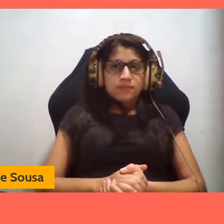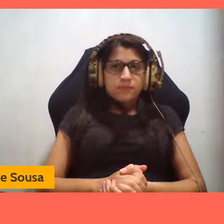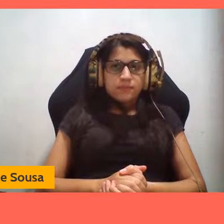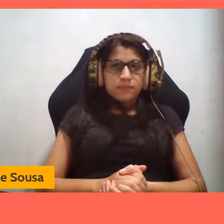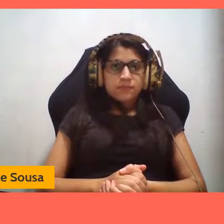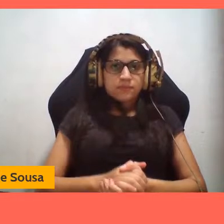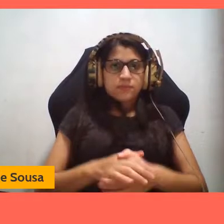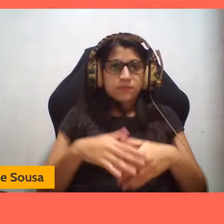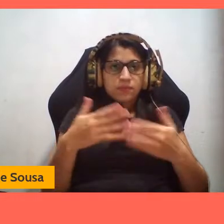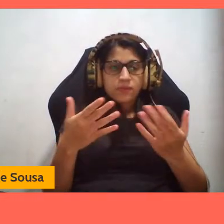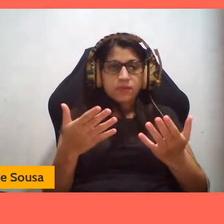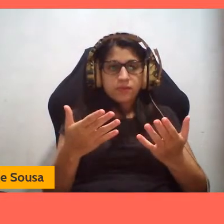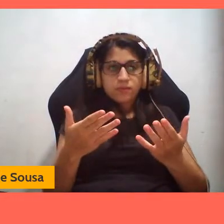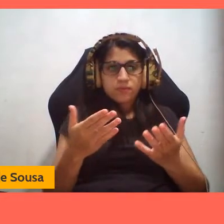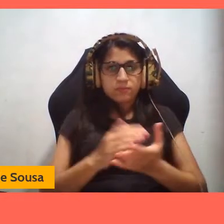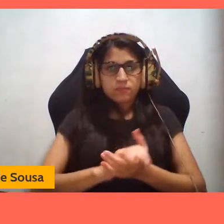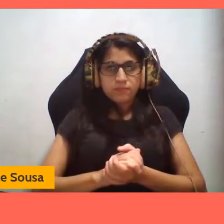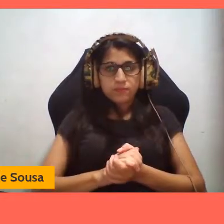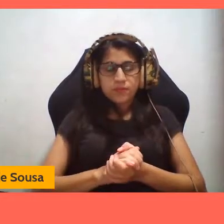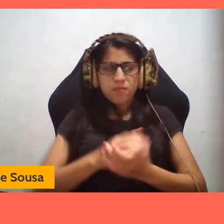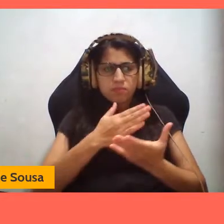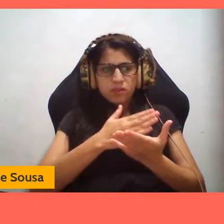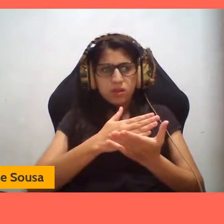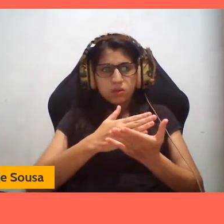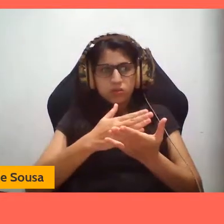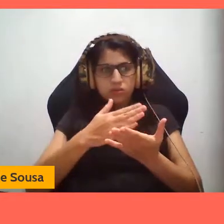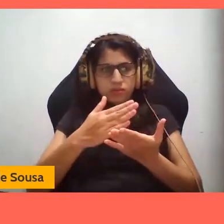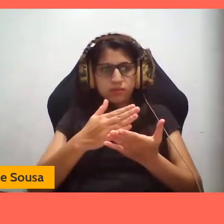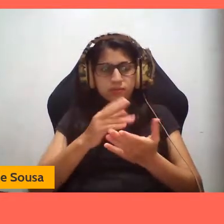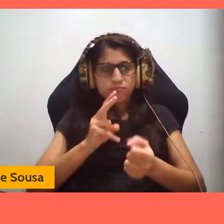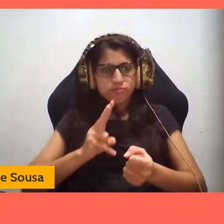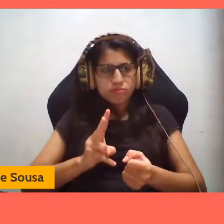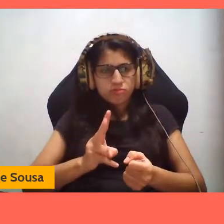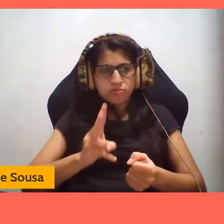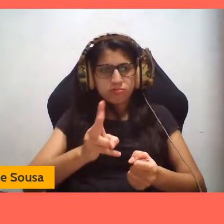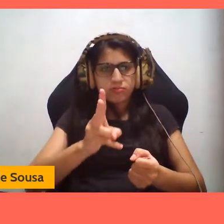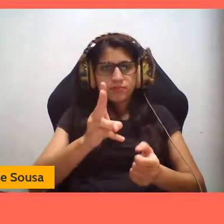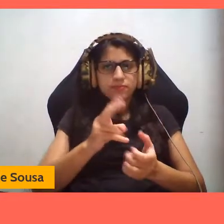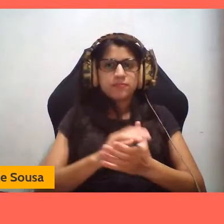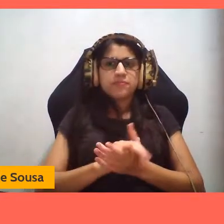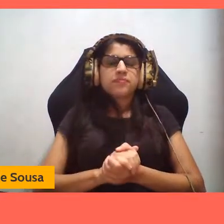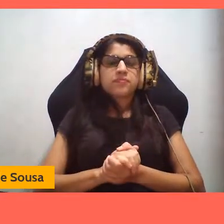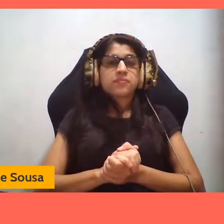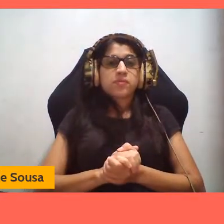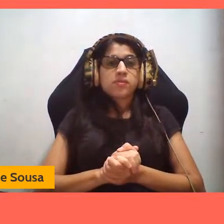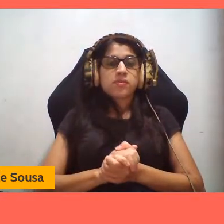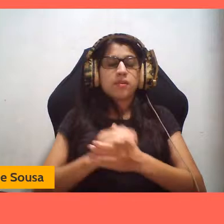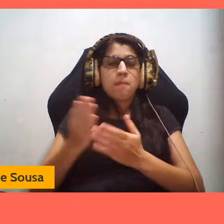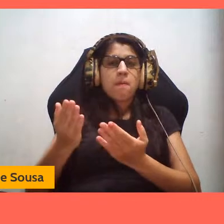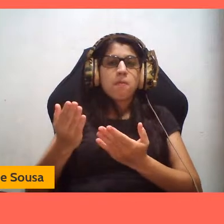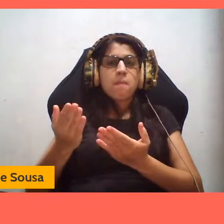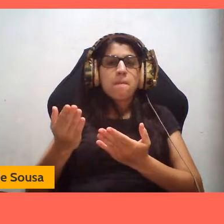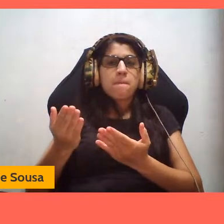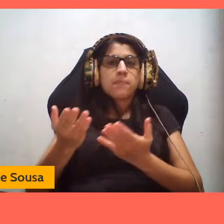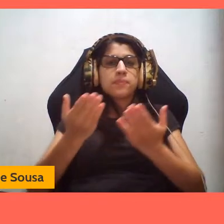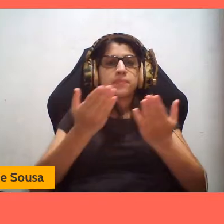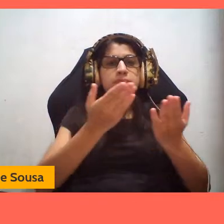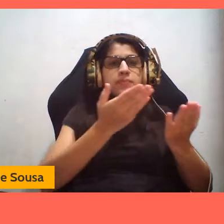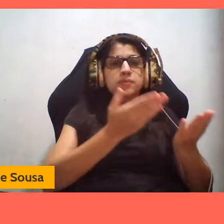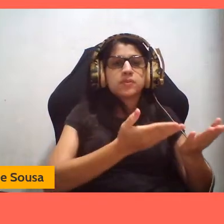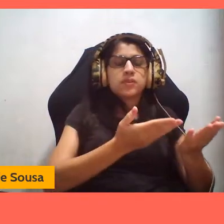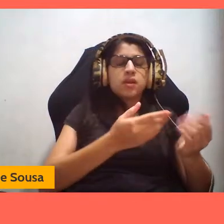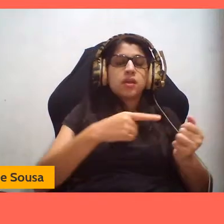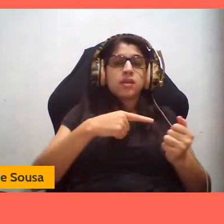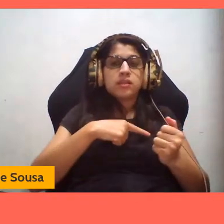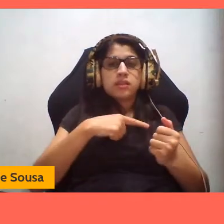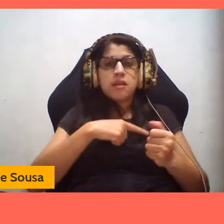E aí, gente, vamos dar continuidade, estão escutando, né? Tá tudo bem, né? Ora, vamos passar agora, agora tem mais gente, né? A